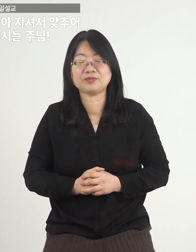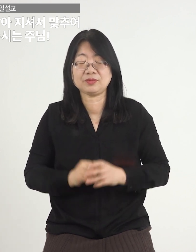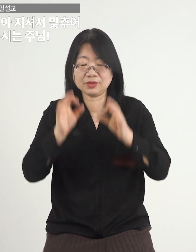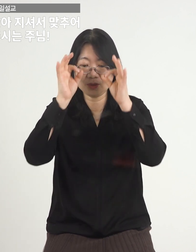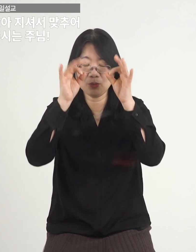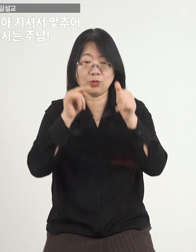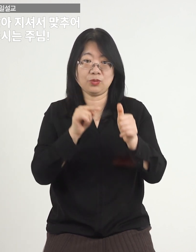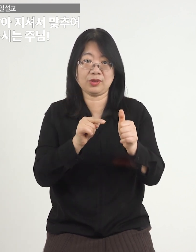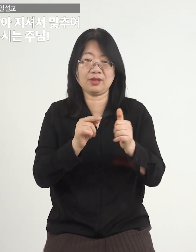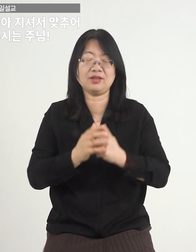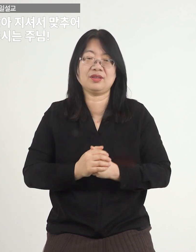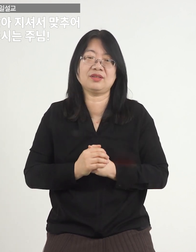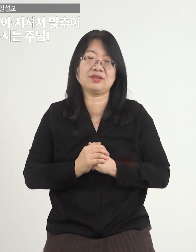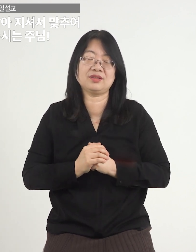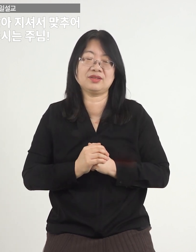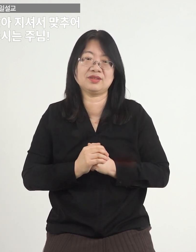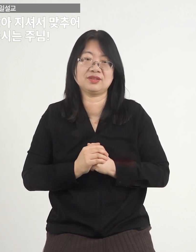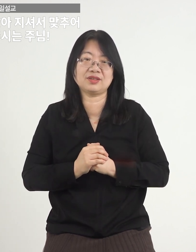보라,